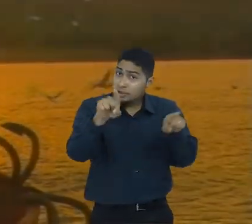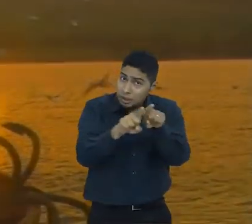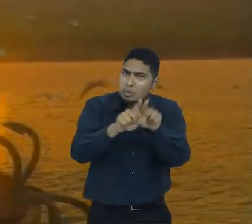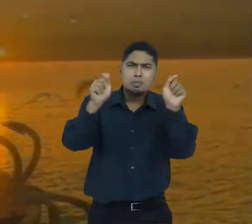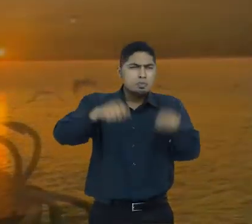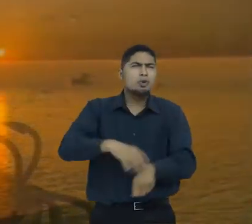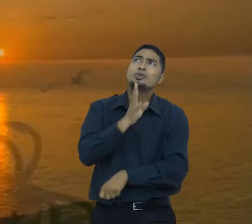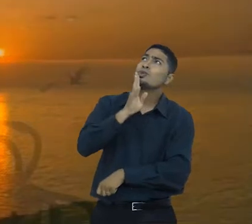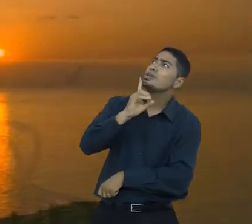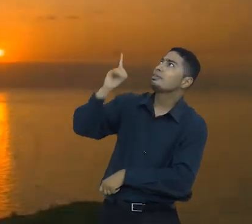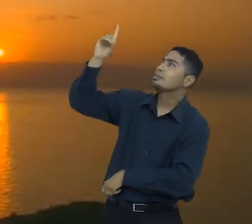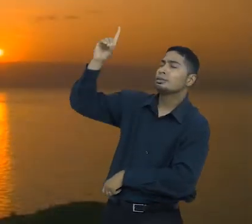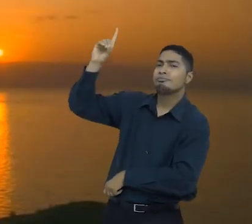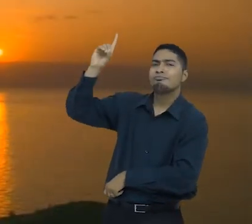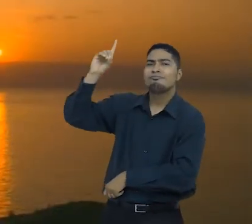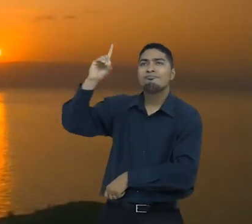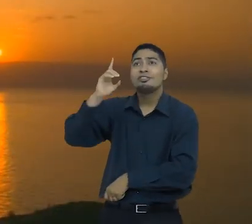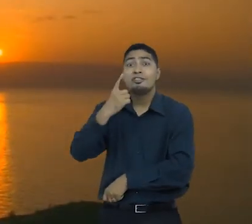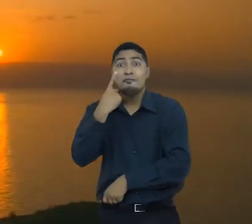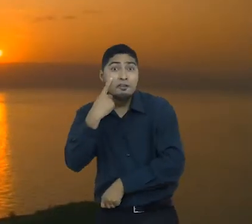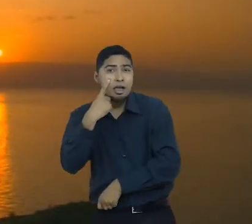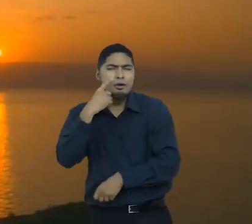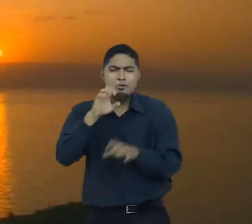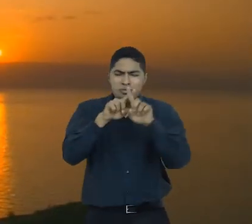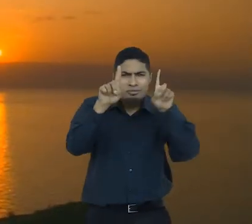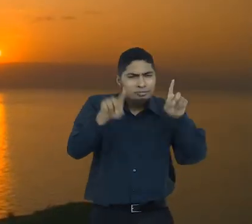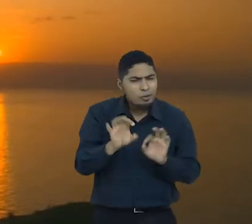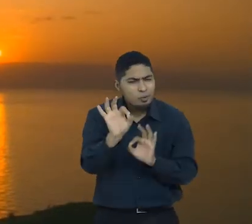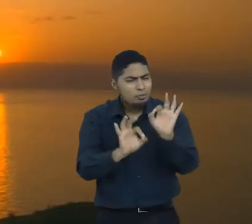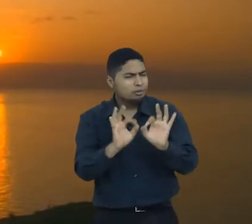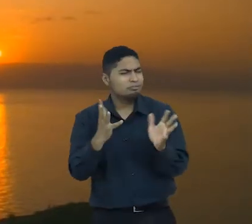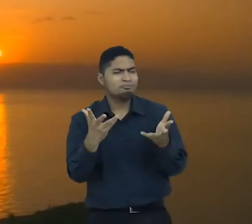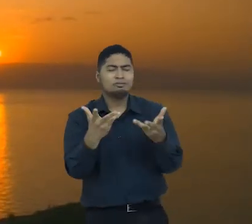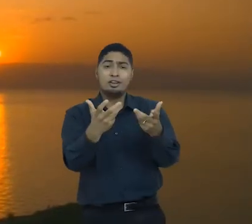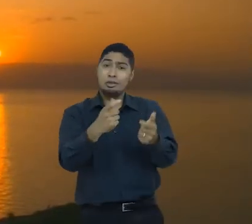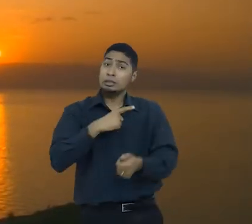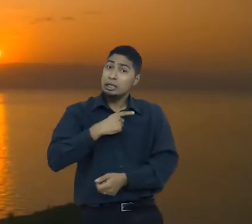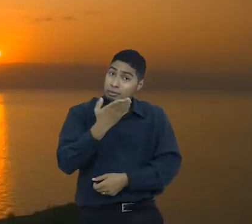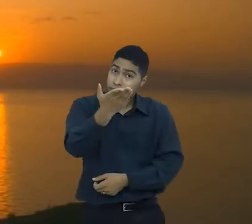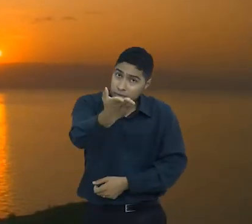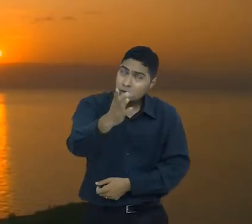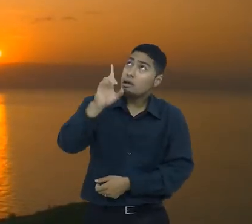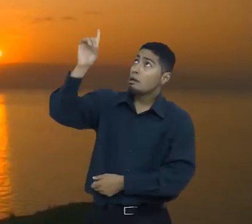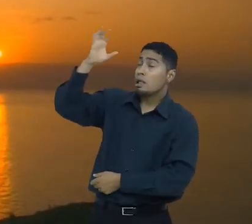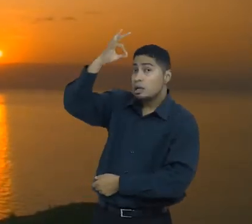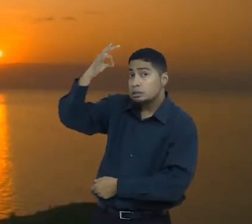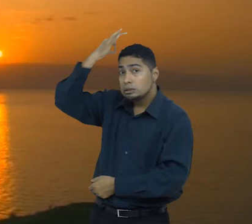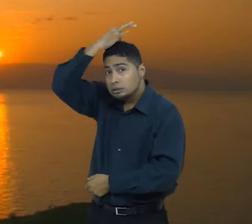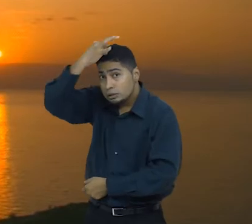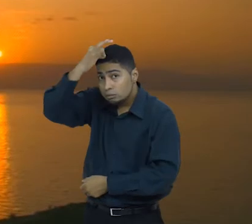pode conhecê-lo e descobrir o plano maravilhoso que Ele tem para você. Mas Deus é santo e Ele nos impõe